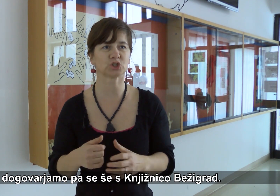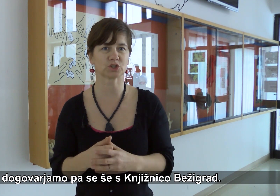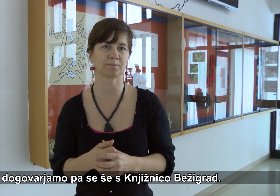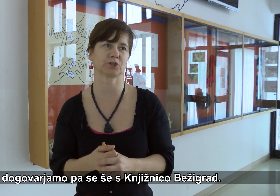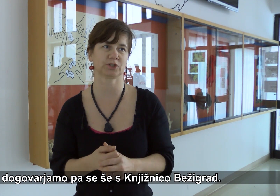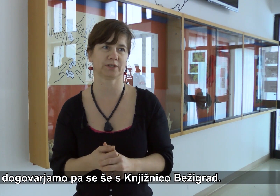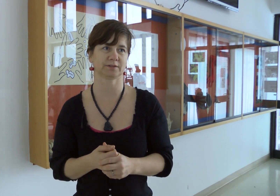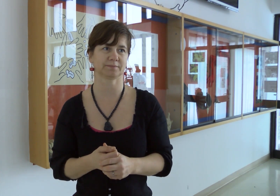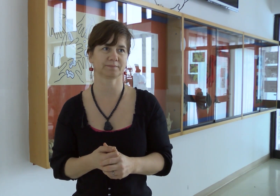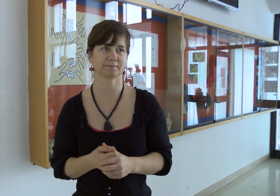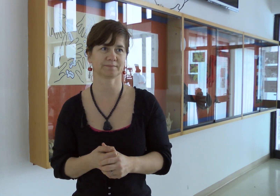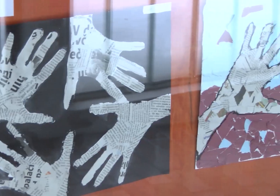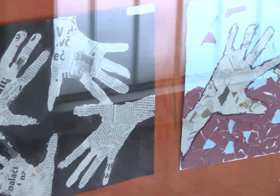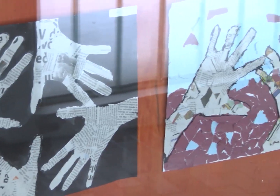knjižnico Bežigrad.